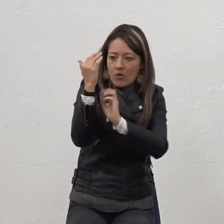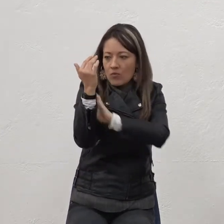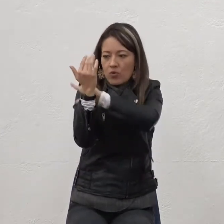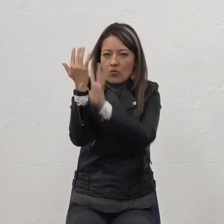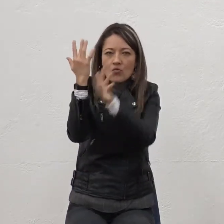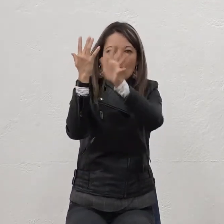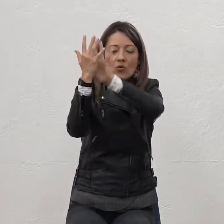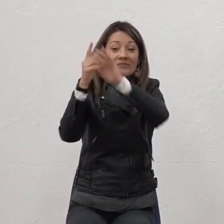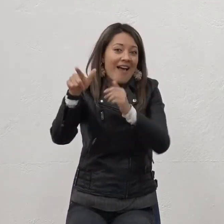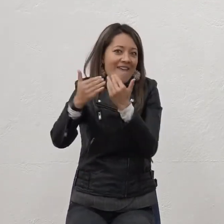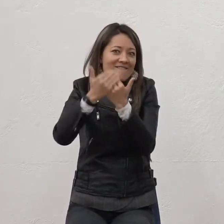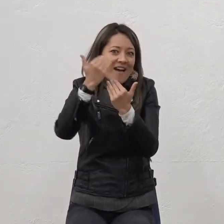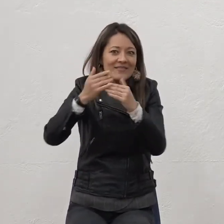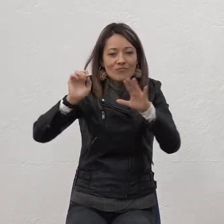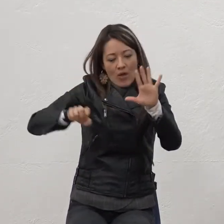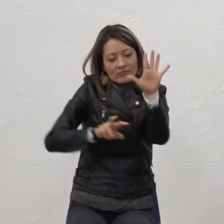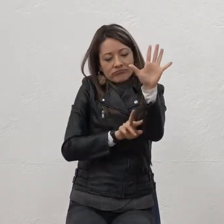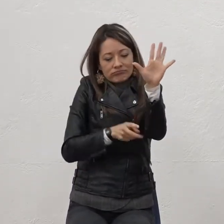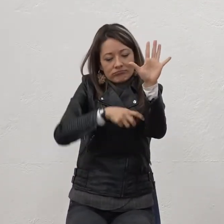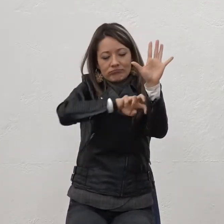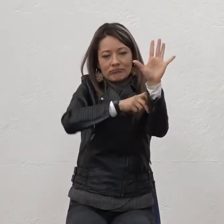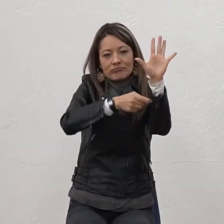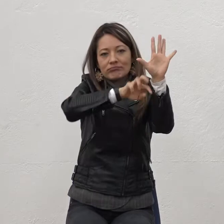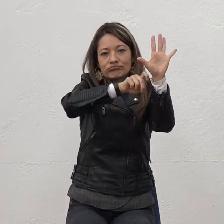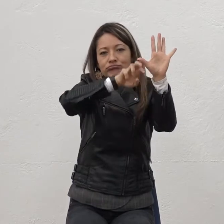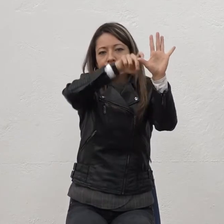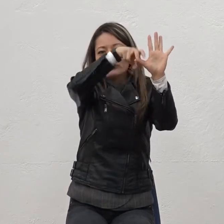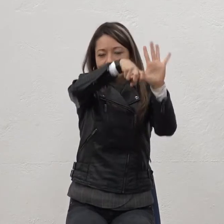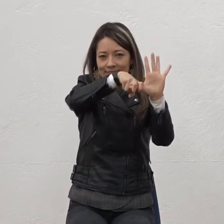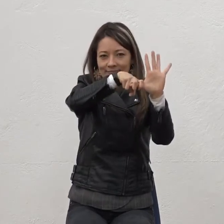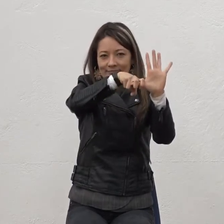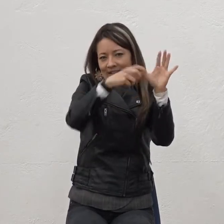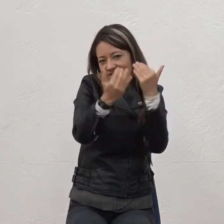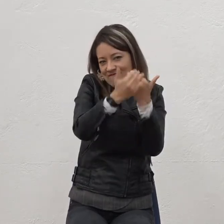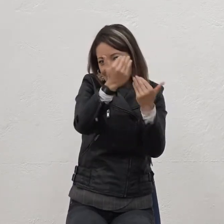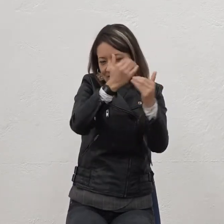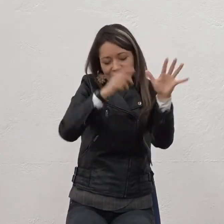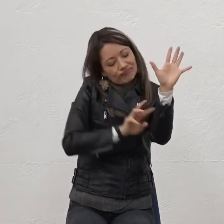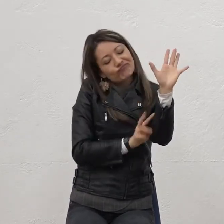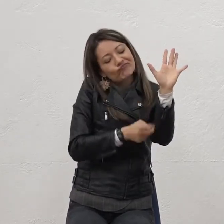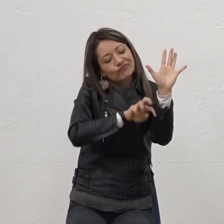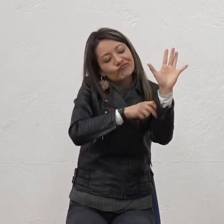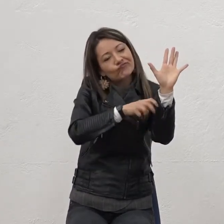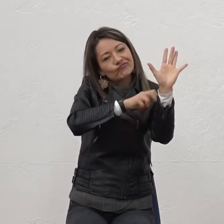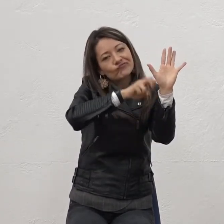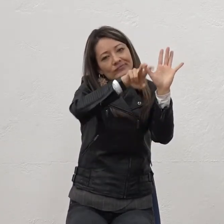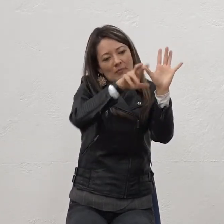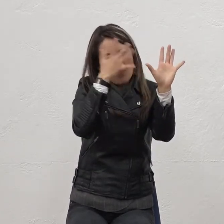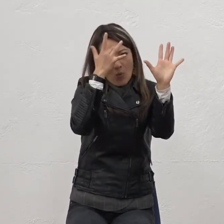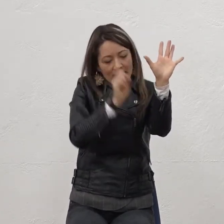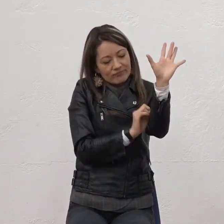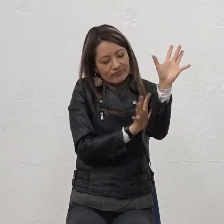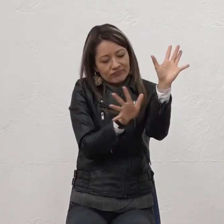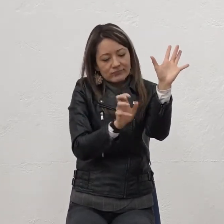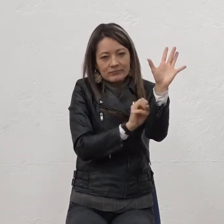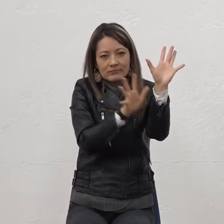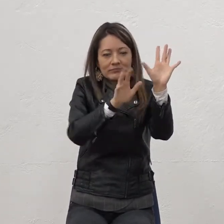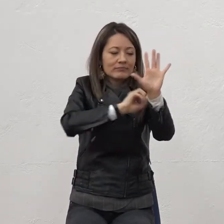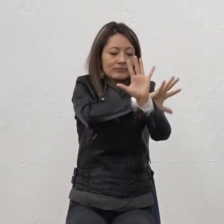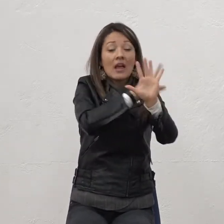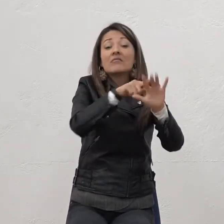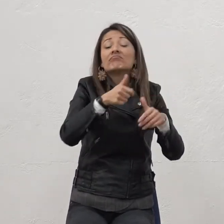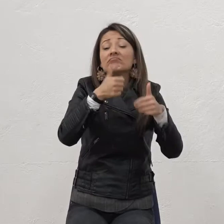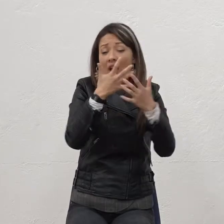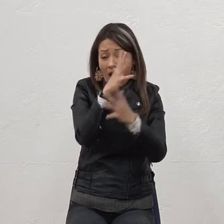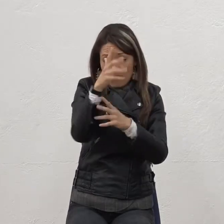él, pues desde la primera rama fue fácil treparse y subirse. Era un árbol bueno, que daba